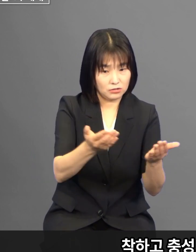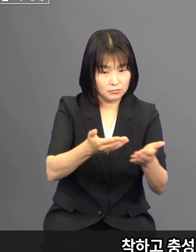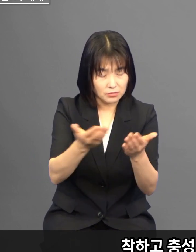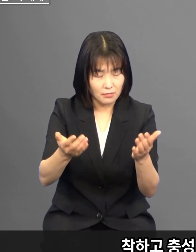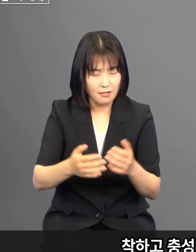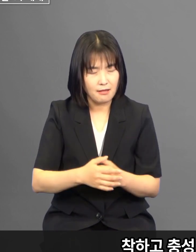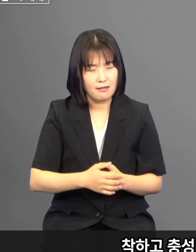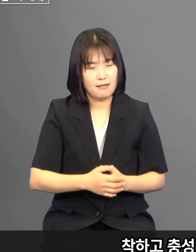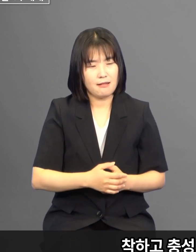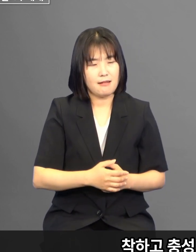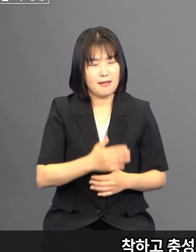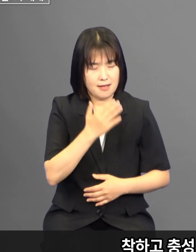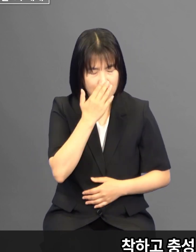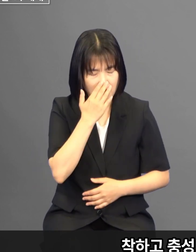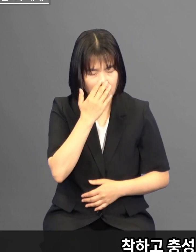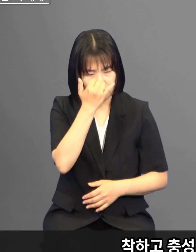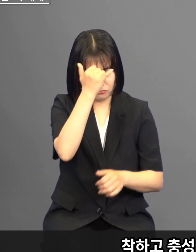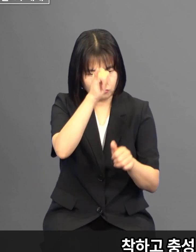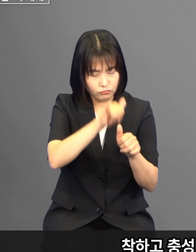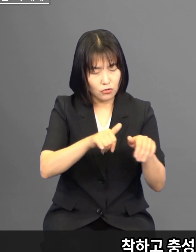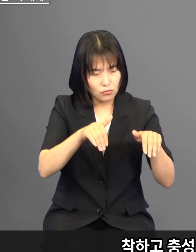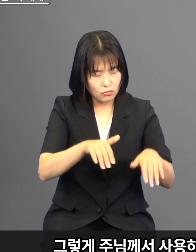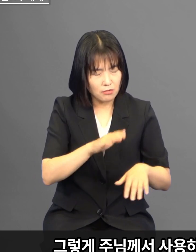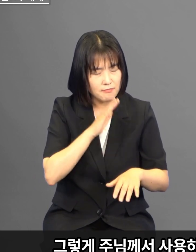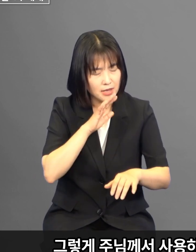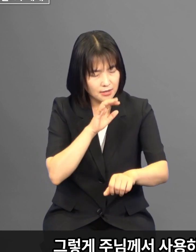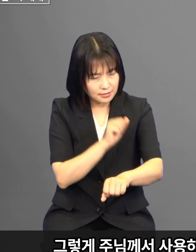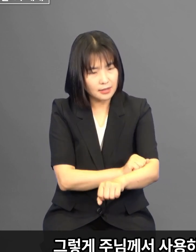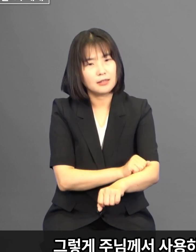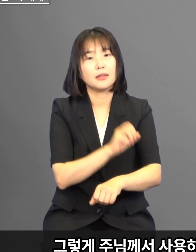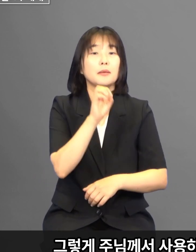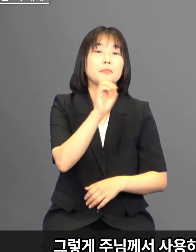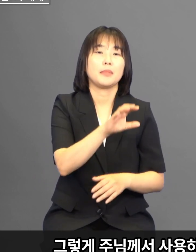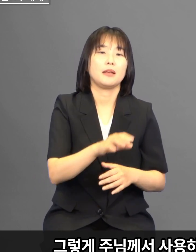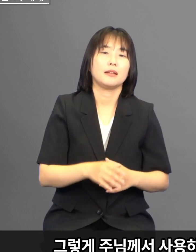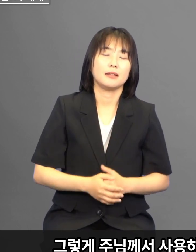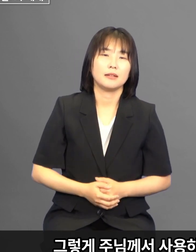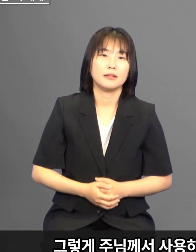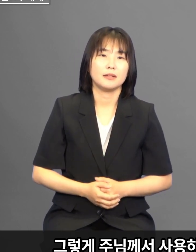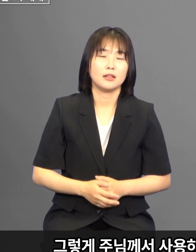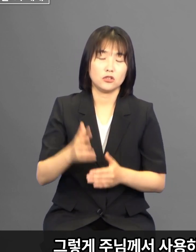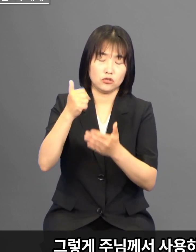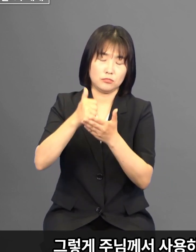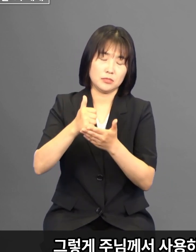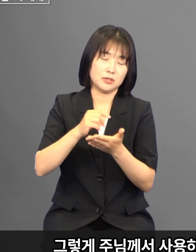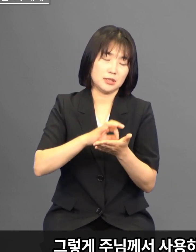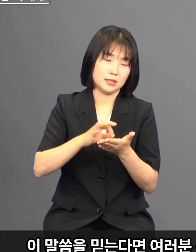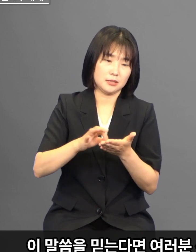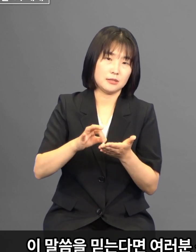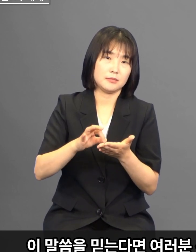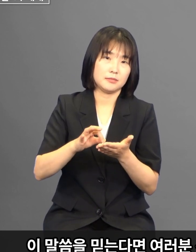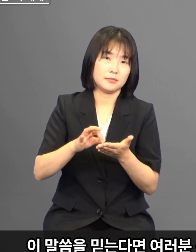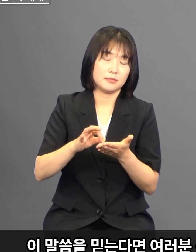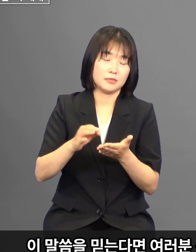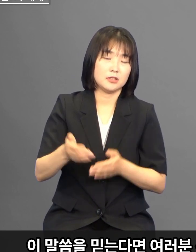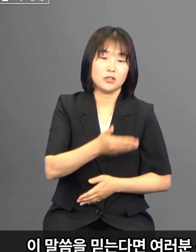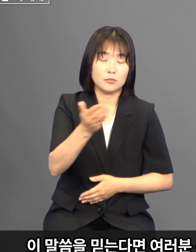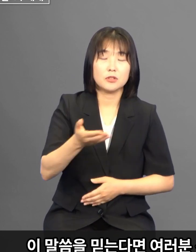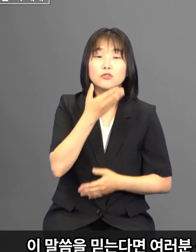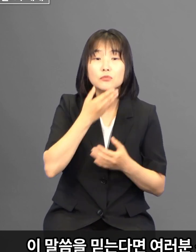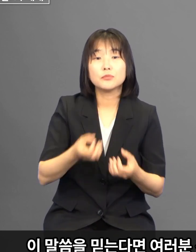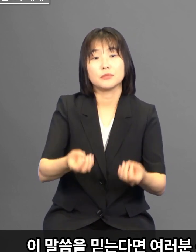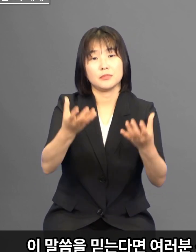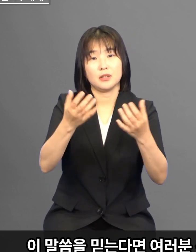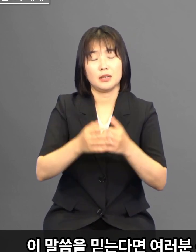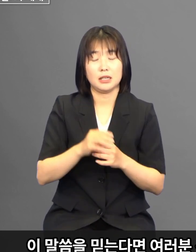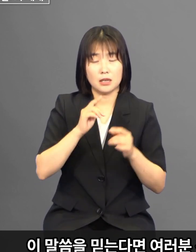종아 참 잘하였도다. 그렇게 주님께 쓰임받는 여러분 되시기를 축복합니다. 이 말씀을 믿는다면 여러분